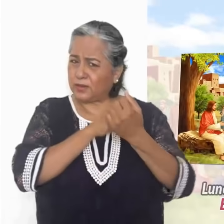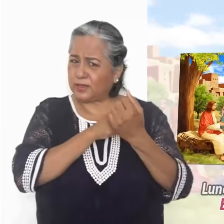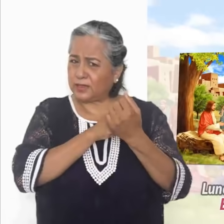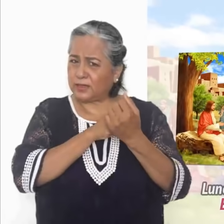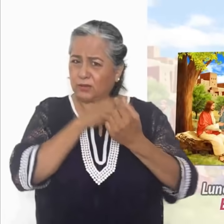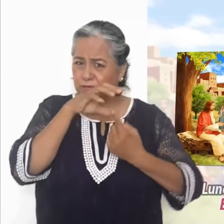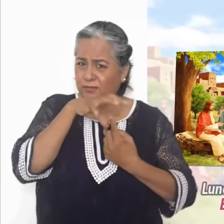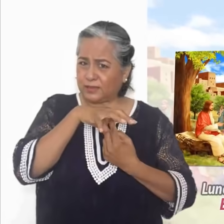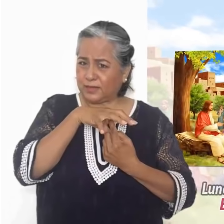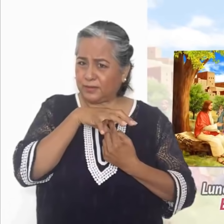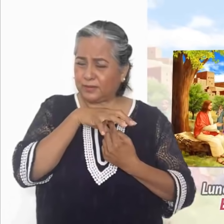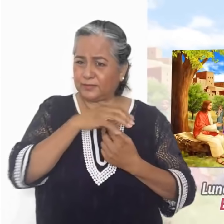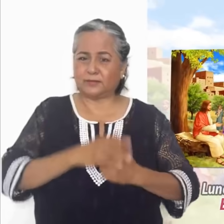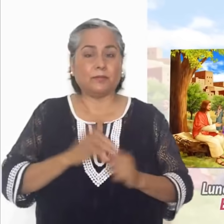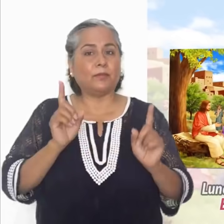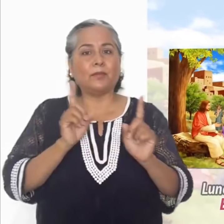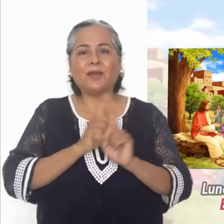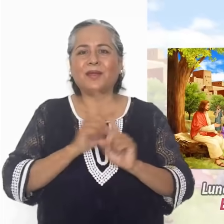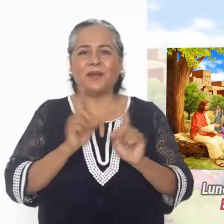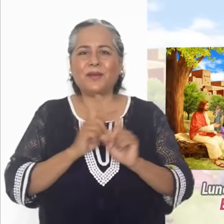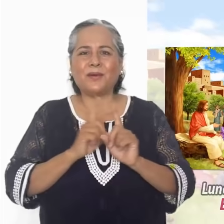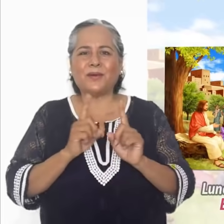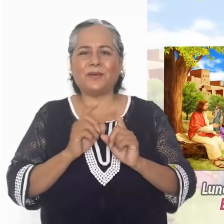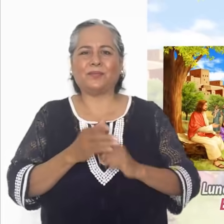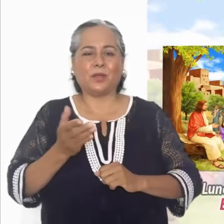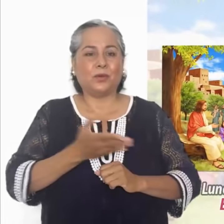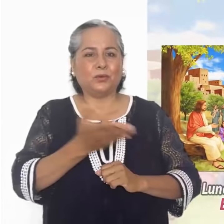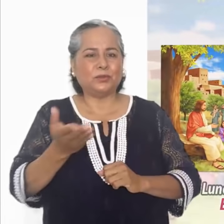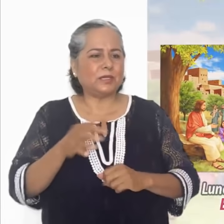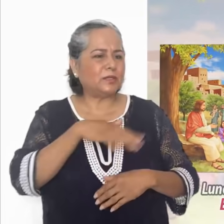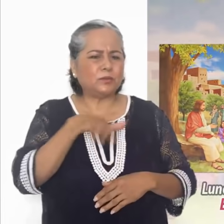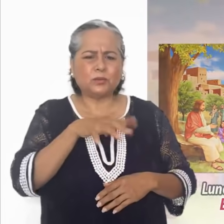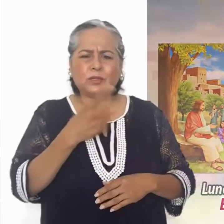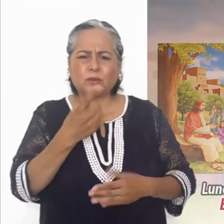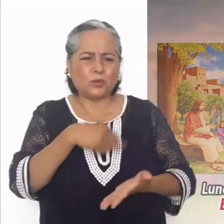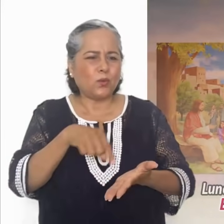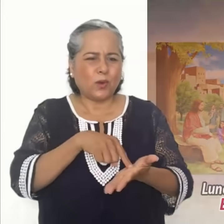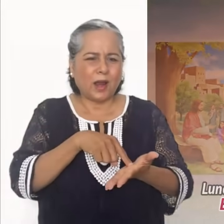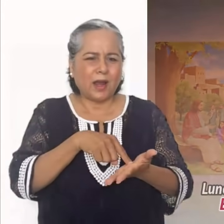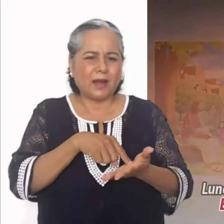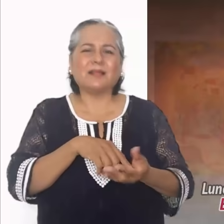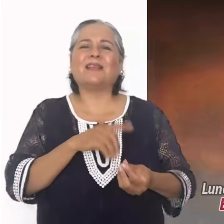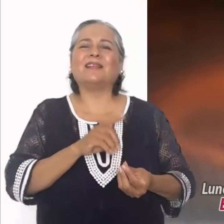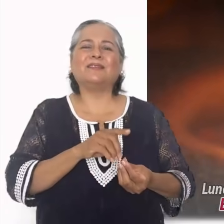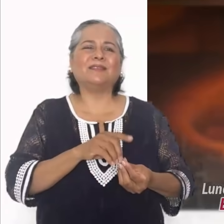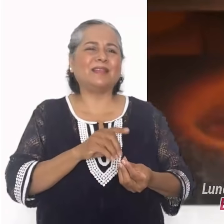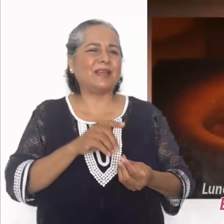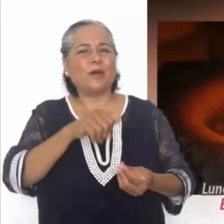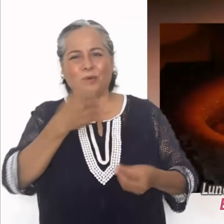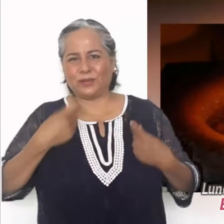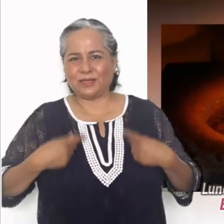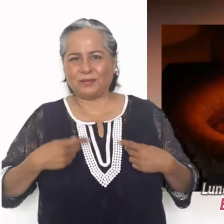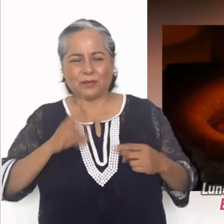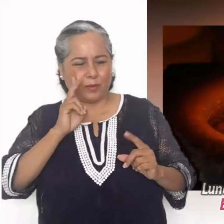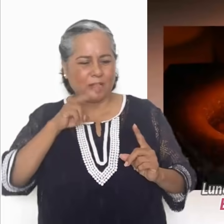tapa con alguna vasija, o la esconde debajo de la cama, sino que la pone en un candelero,